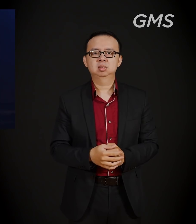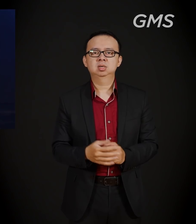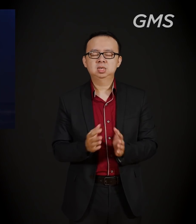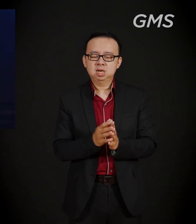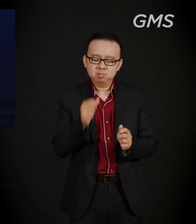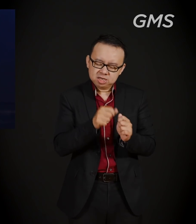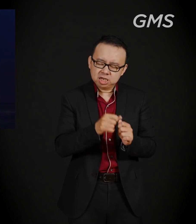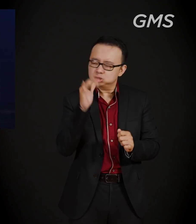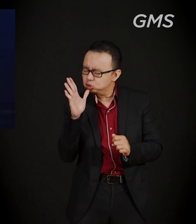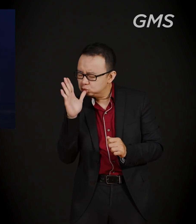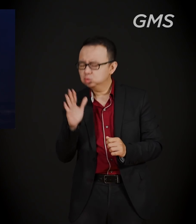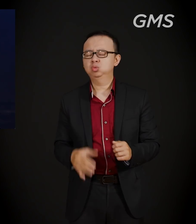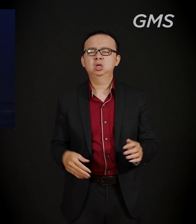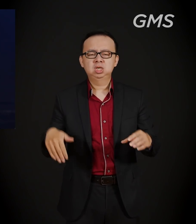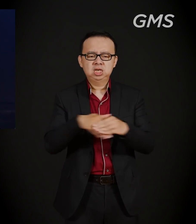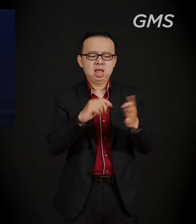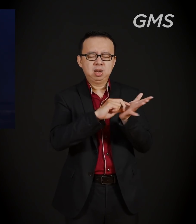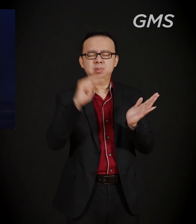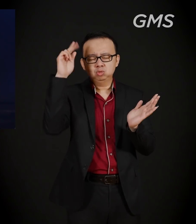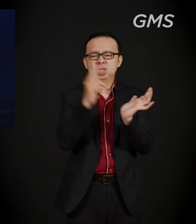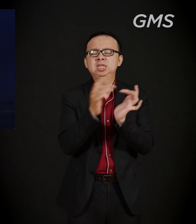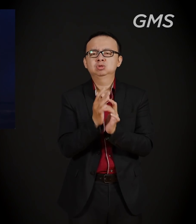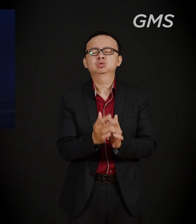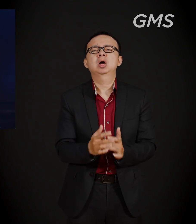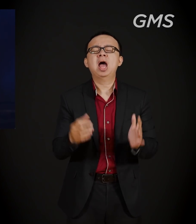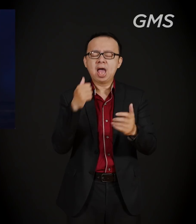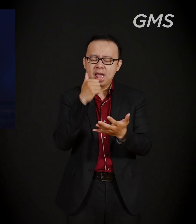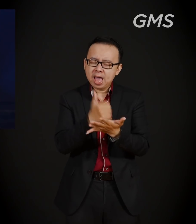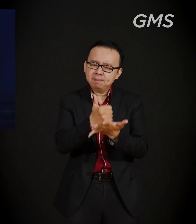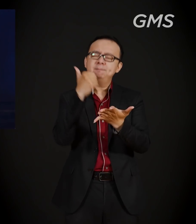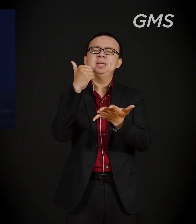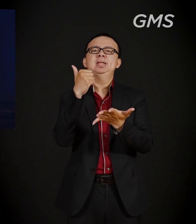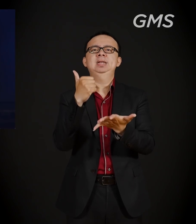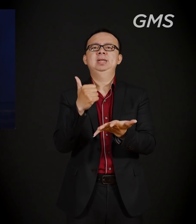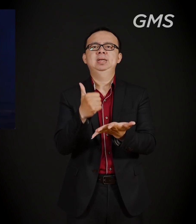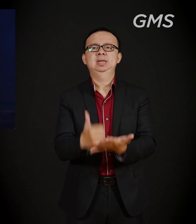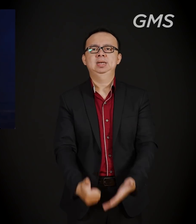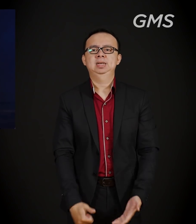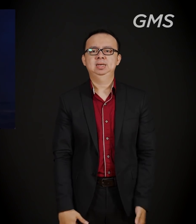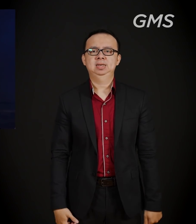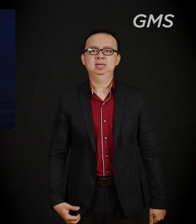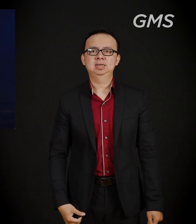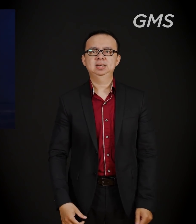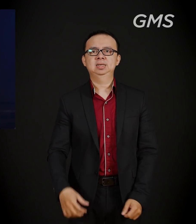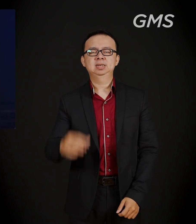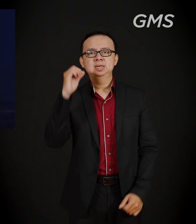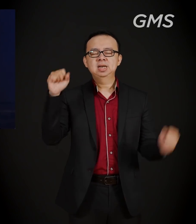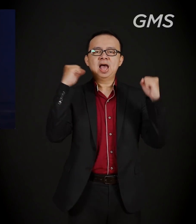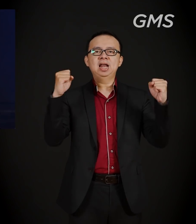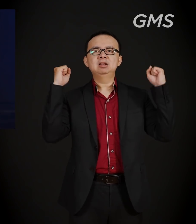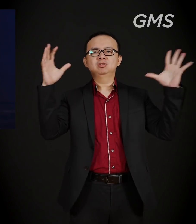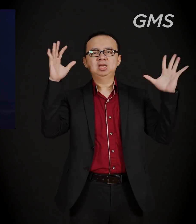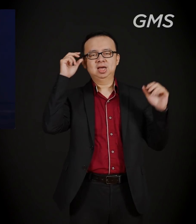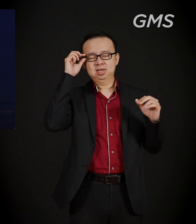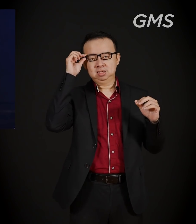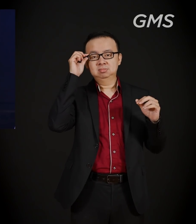sungguh-sungguh. Di dalam nama Yesus kami berdoa. Haleluya. Sama-sama kita katakan, amin.